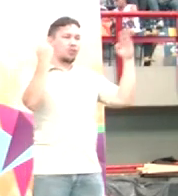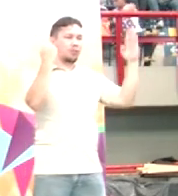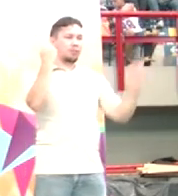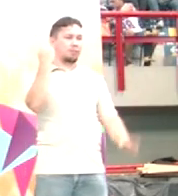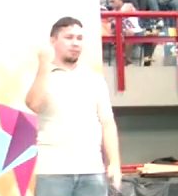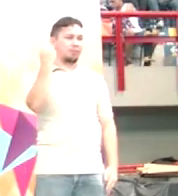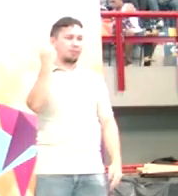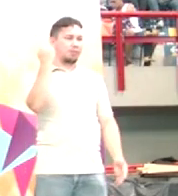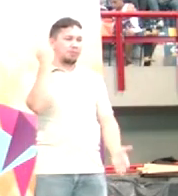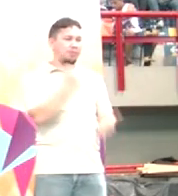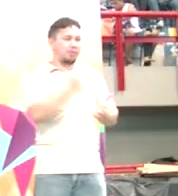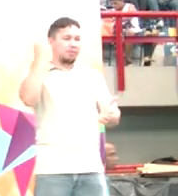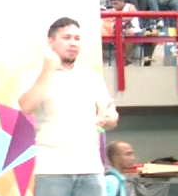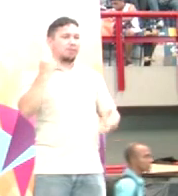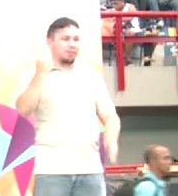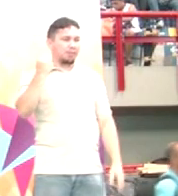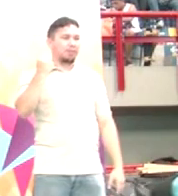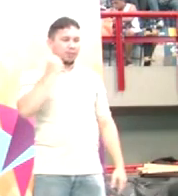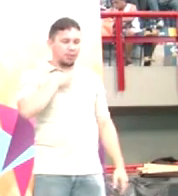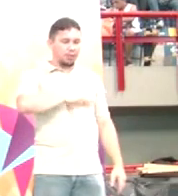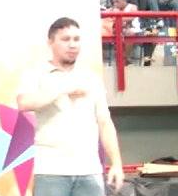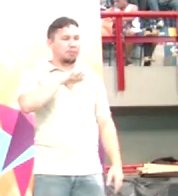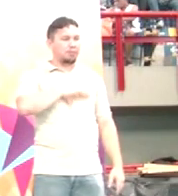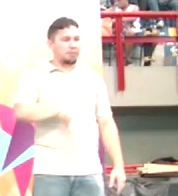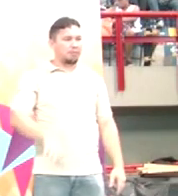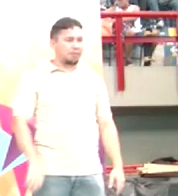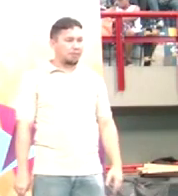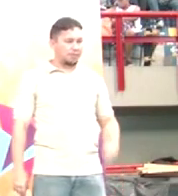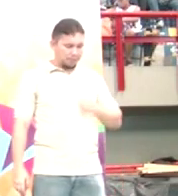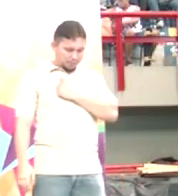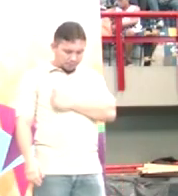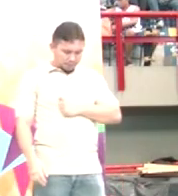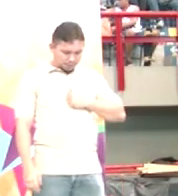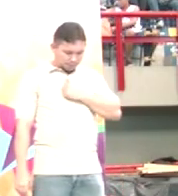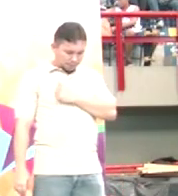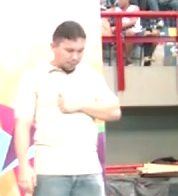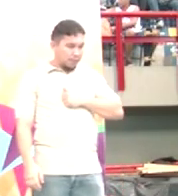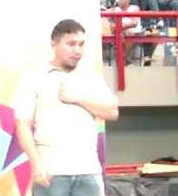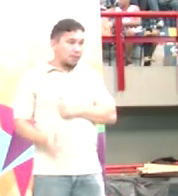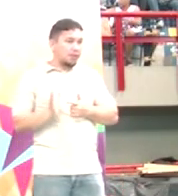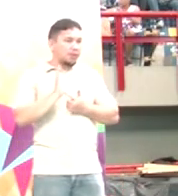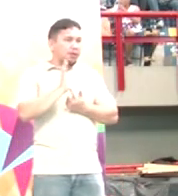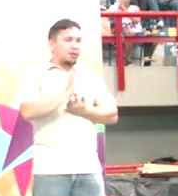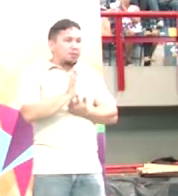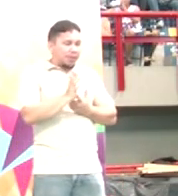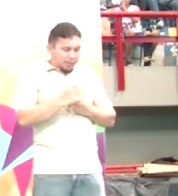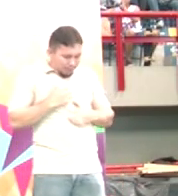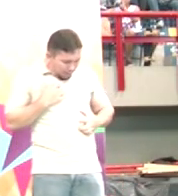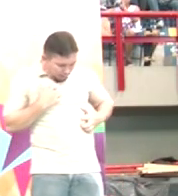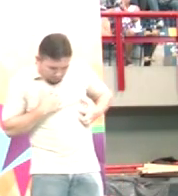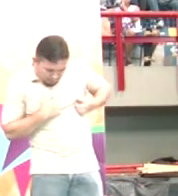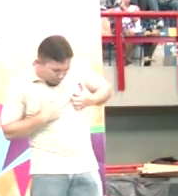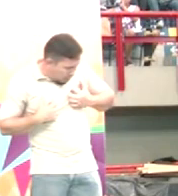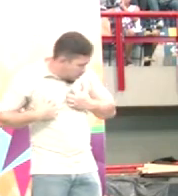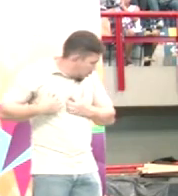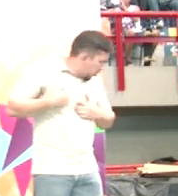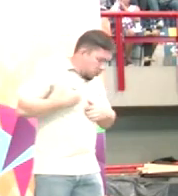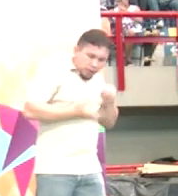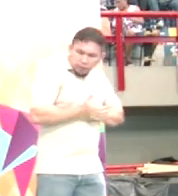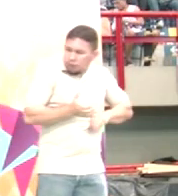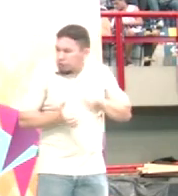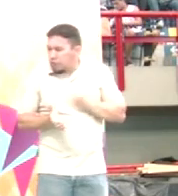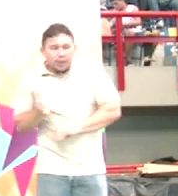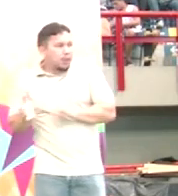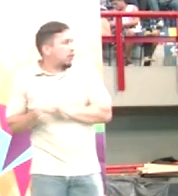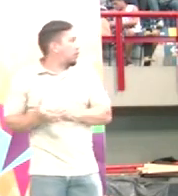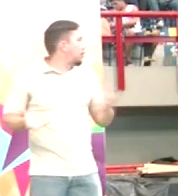Essa palavra é exclusiva da nossa língua. Saudade para retratar a melancolia, falta,